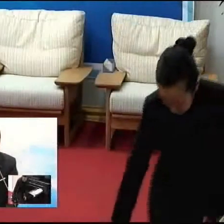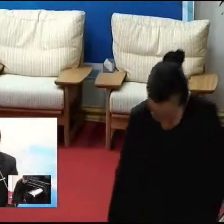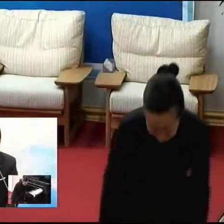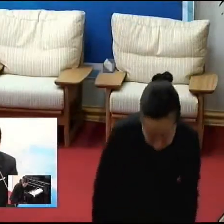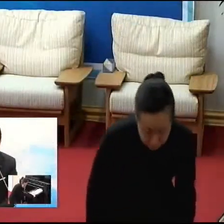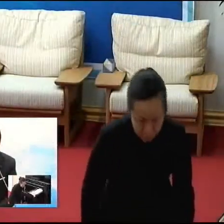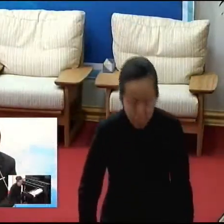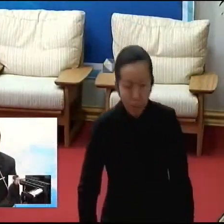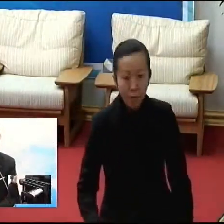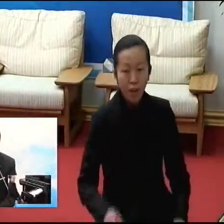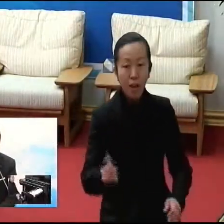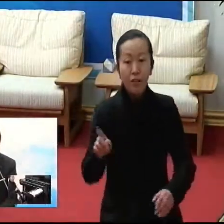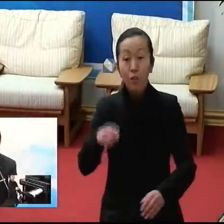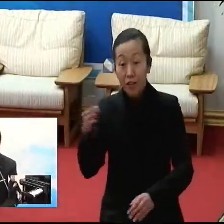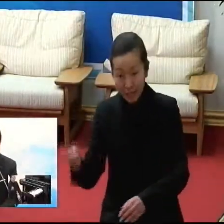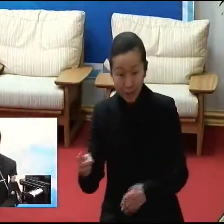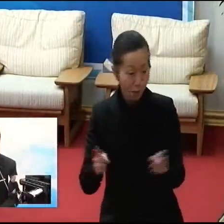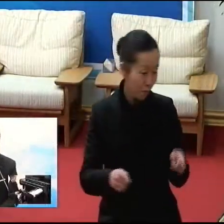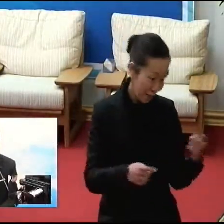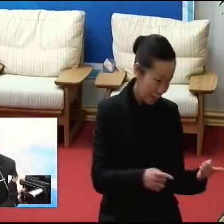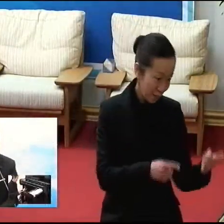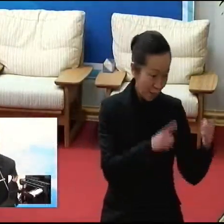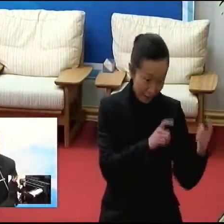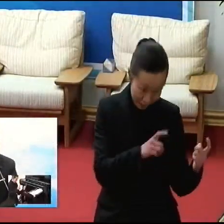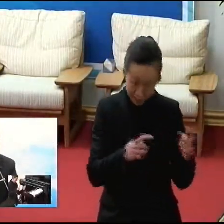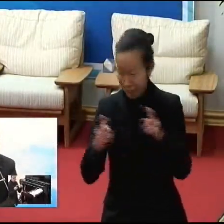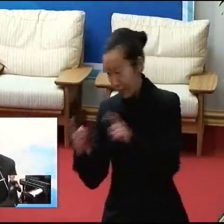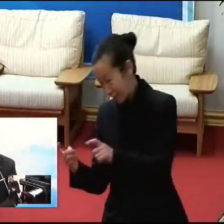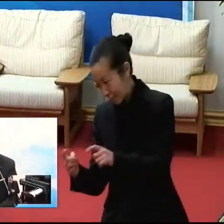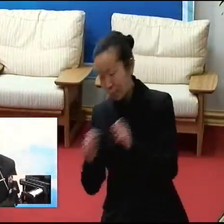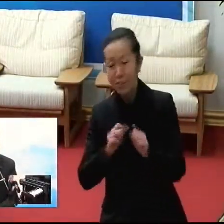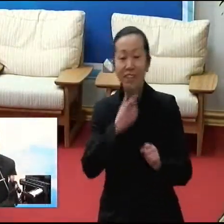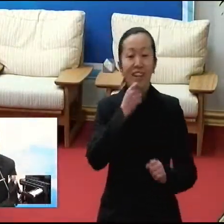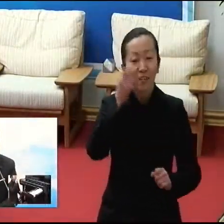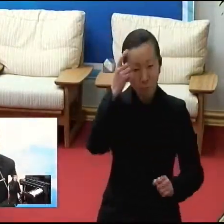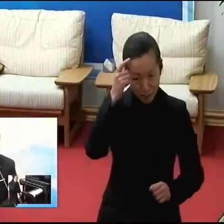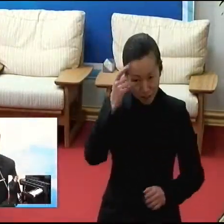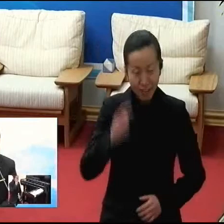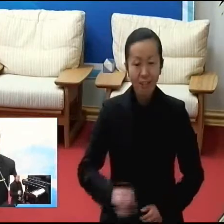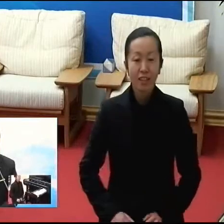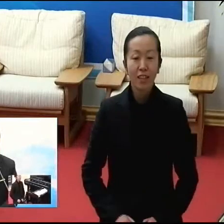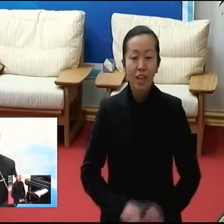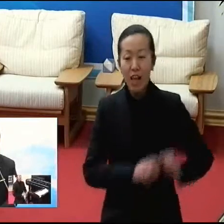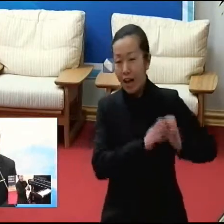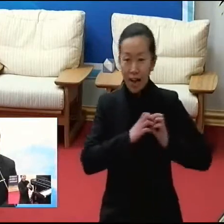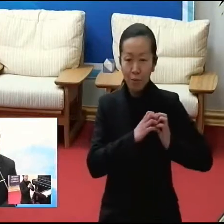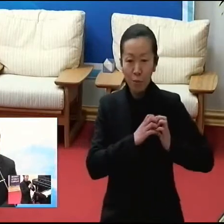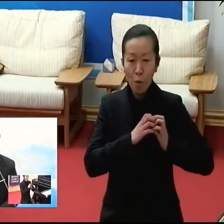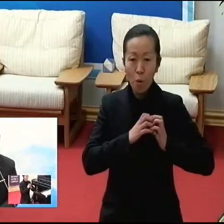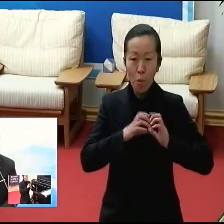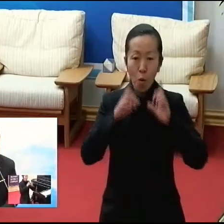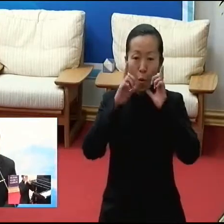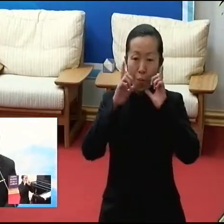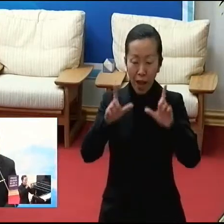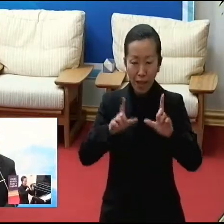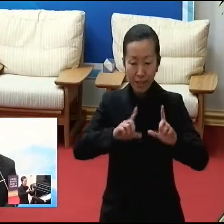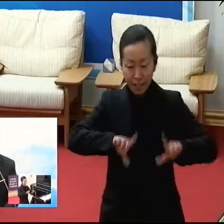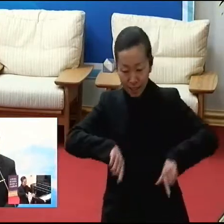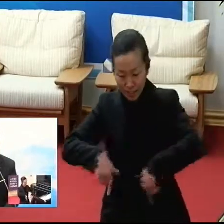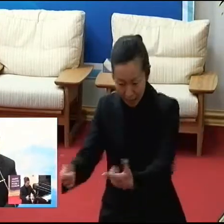옆에 분과 인사하겠습니다. 隣の方と挨拶します。 갈등을 응답으로 바꿉시다. 葛藤を答えに変えま